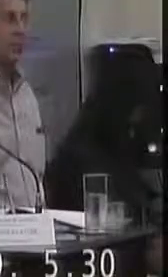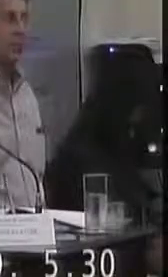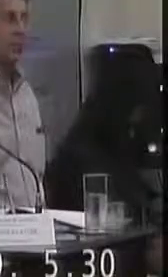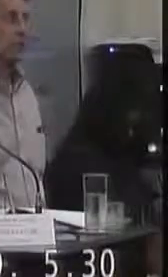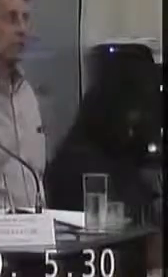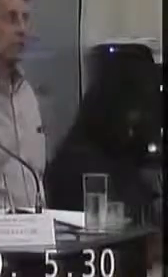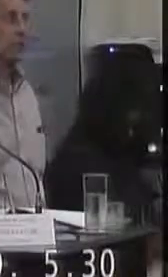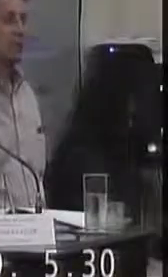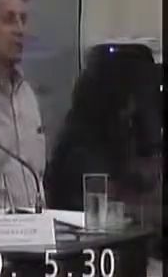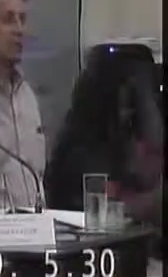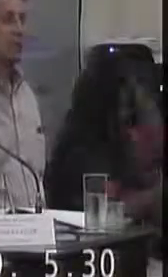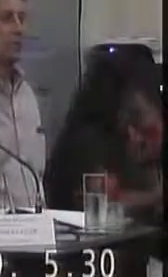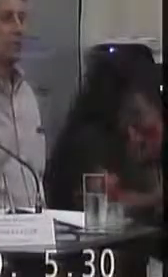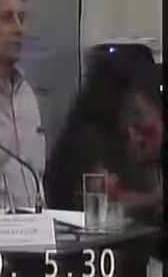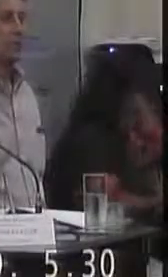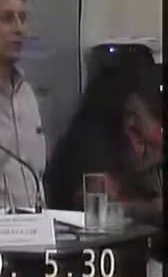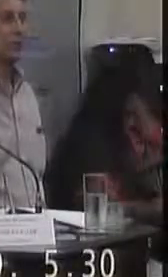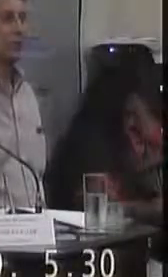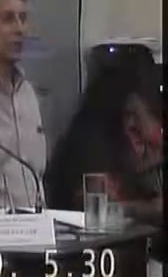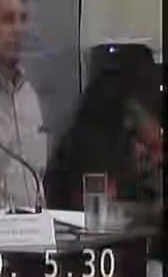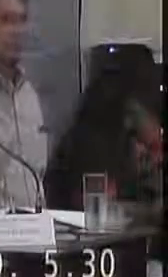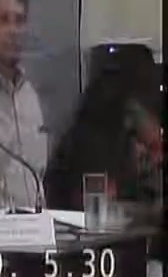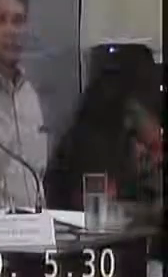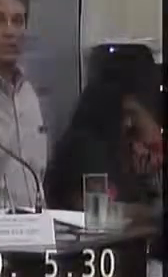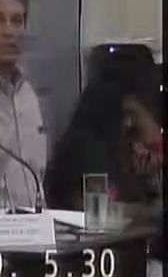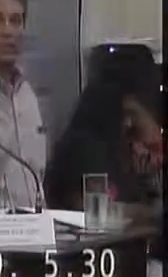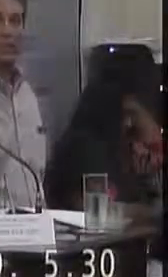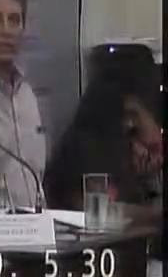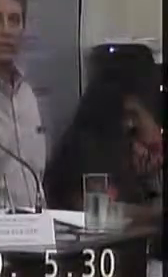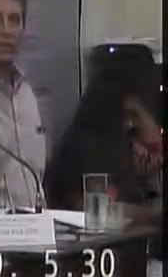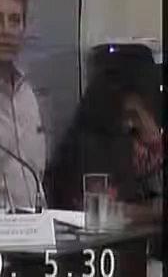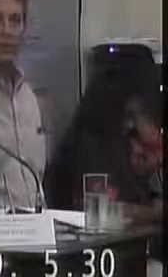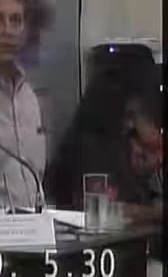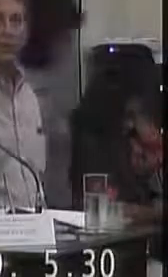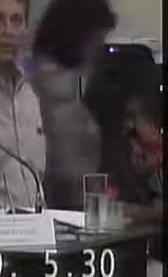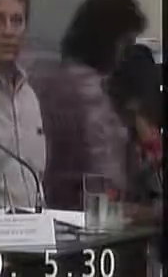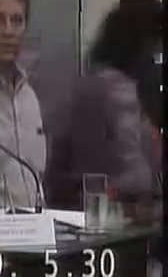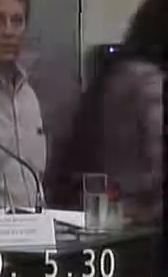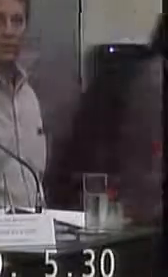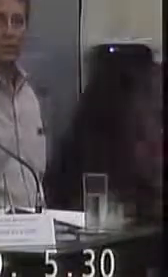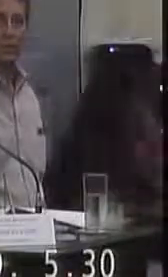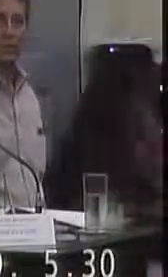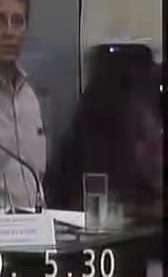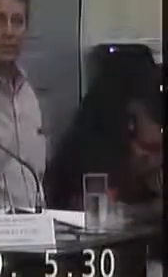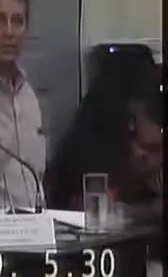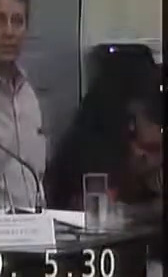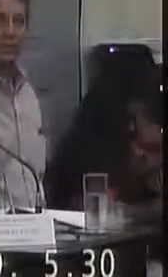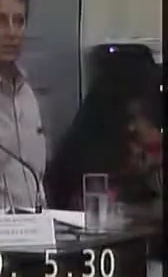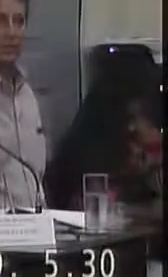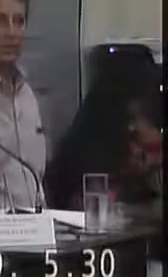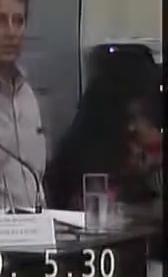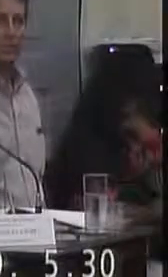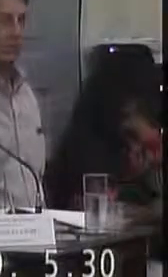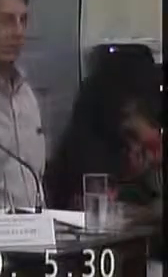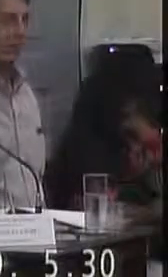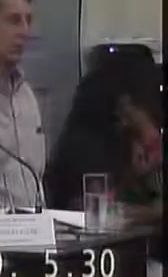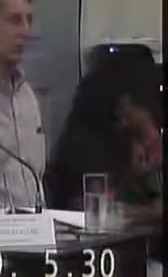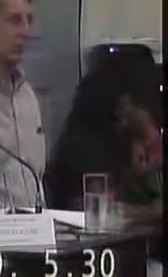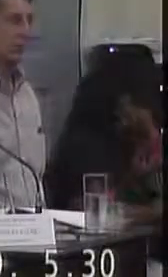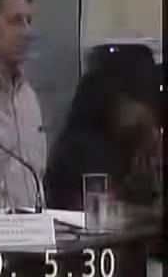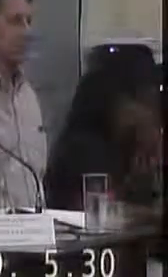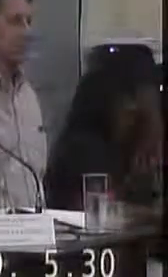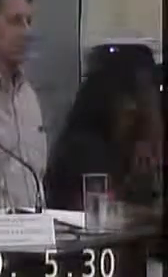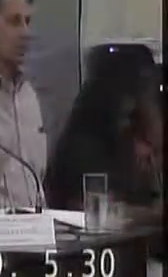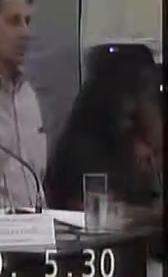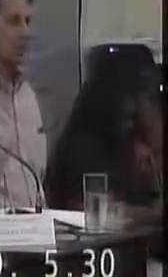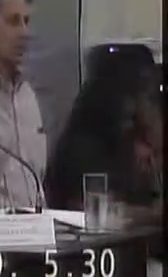que têm imóveis de até 120 metros quadrados, eles tinham isenção no IPTU. Isso em diversos municípios. E foi